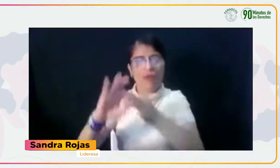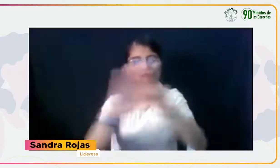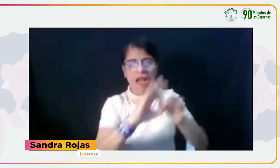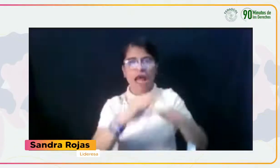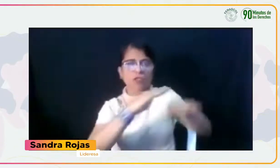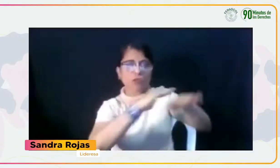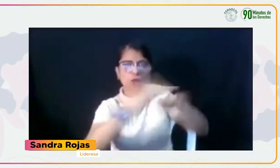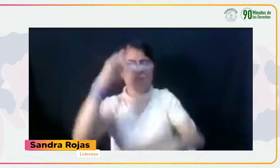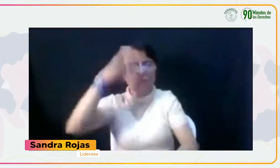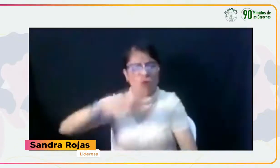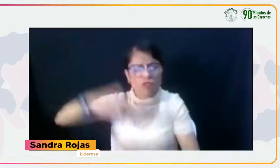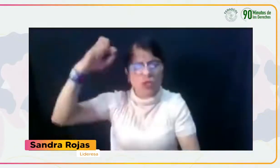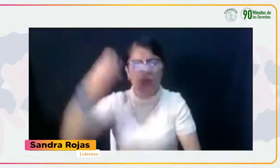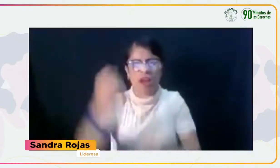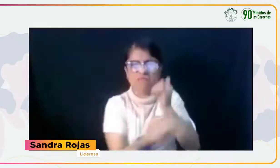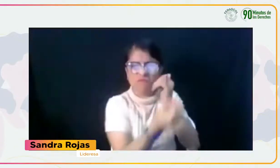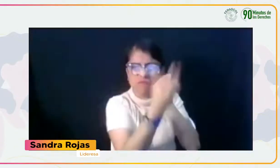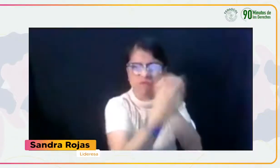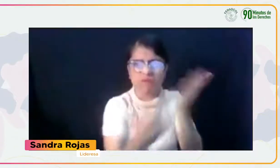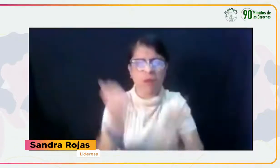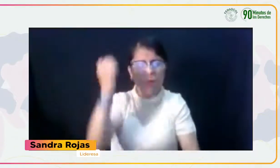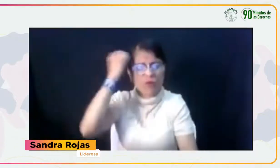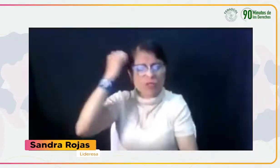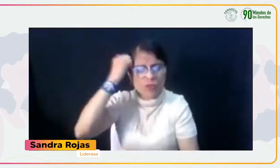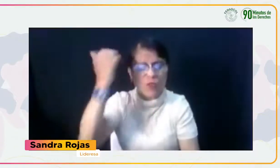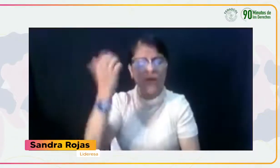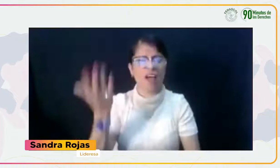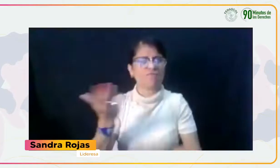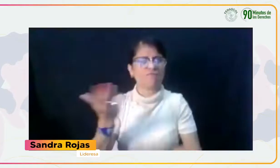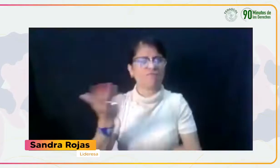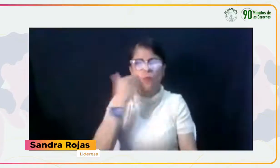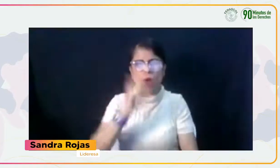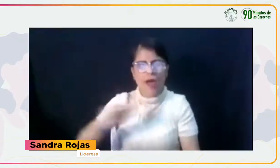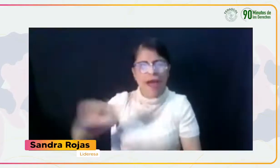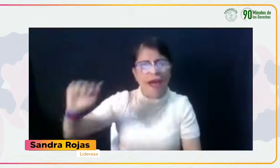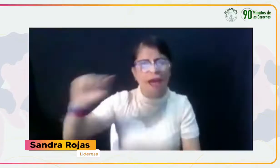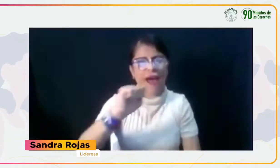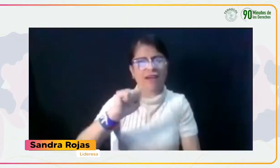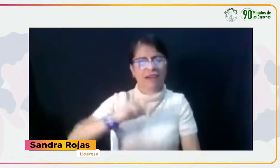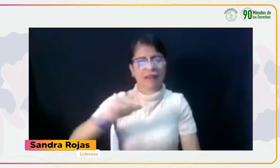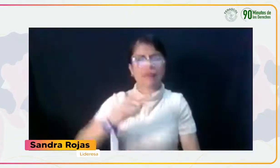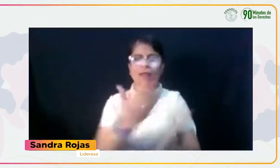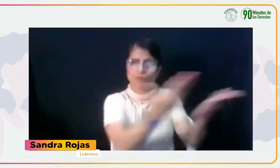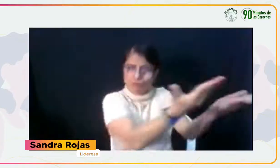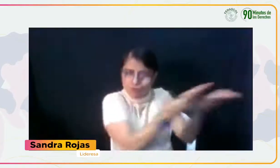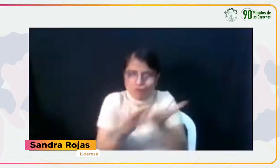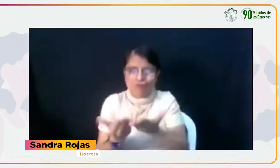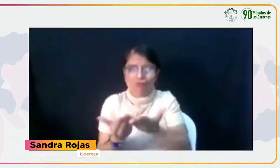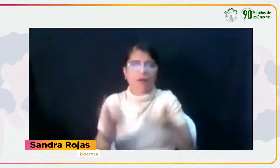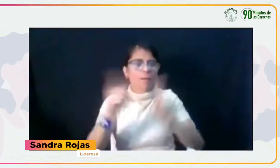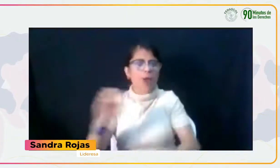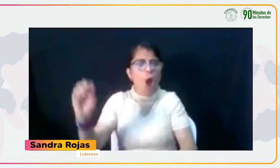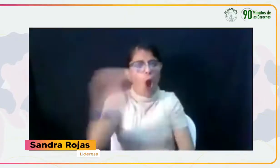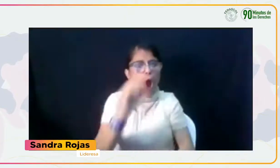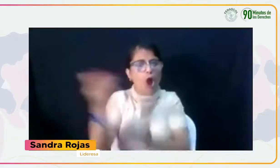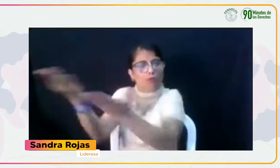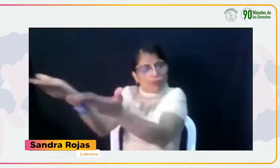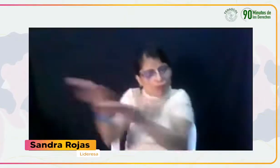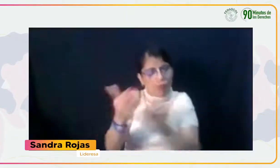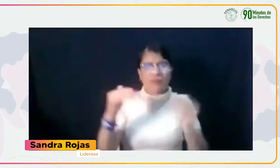que también se den a conocer, que FENASCOL también puede invitar a estas mujeres, a estas docentes, a estas mujeres líderes